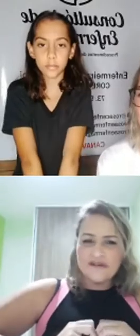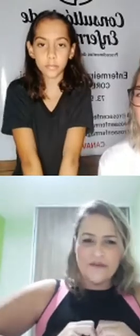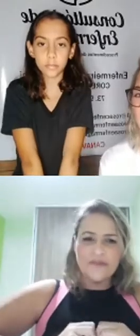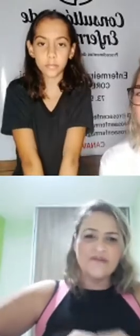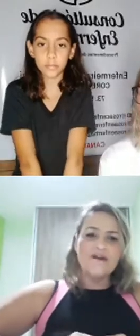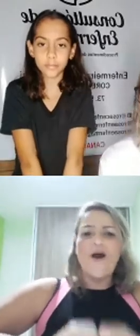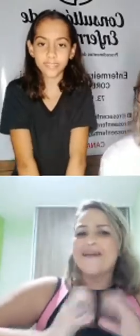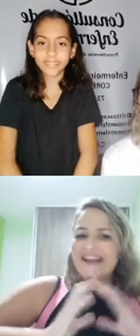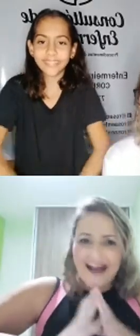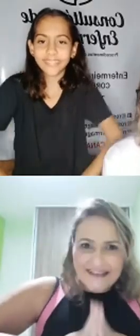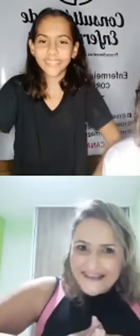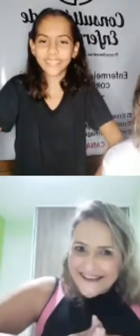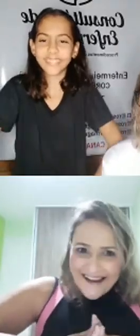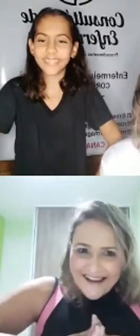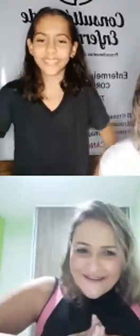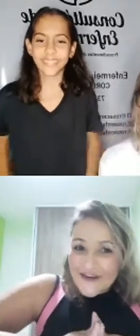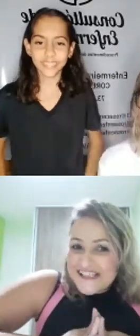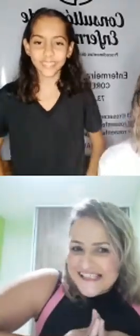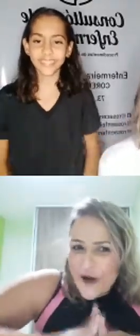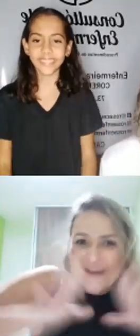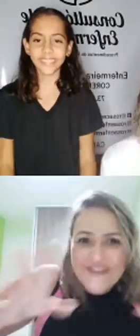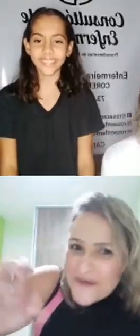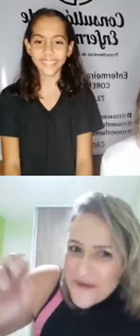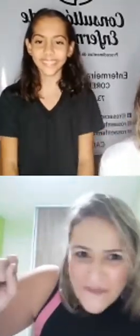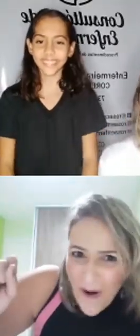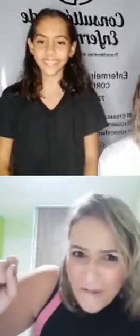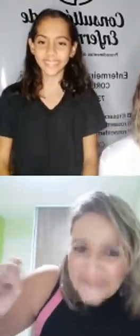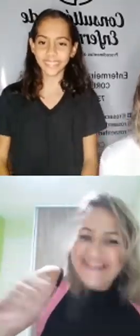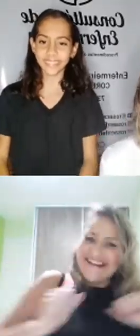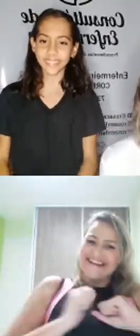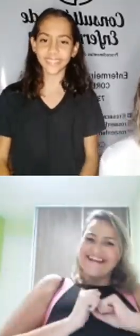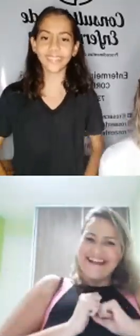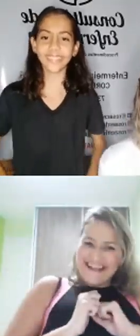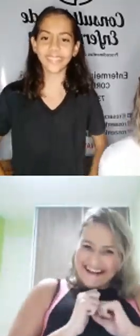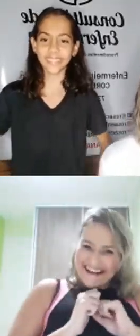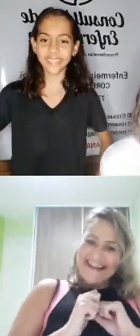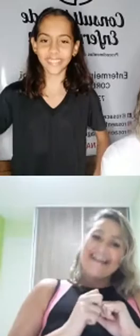Sou top. Obrigada, Imagina. Inaê. Você aumentou meu Ibope.